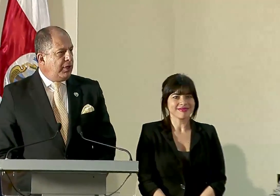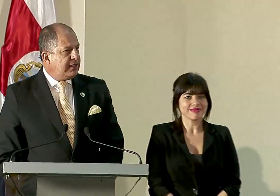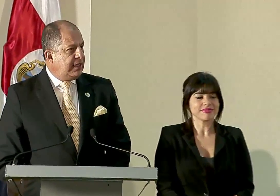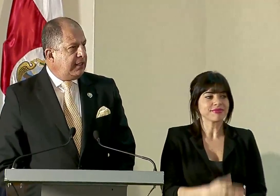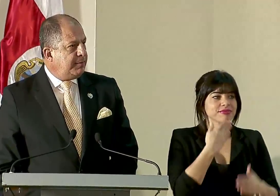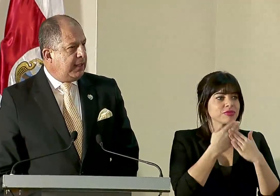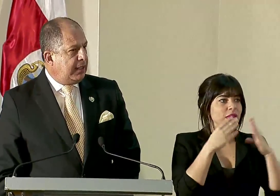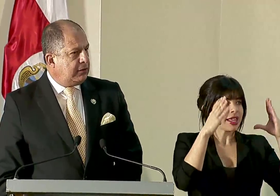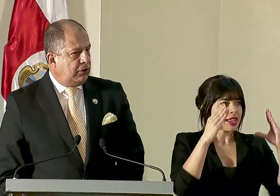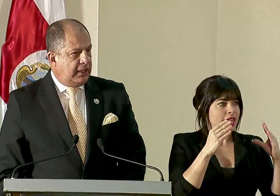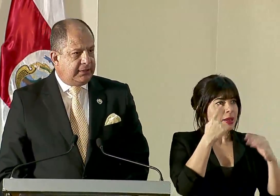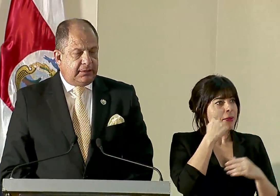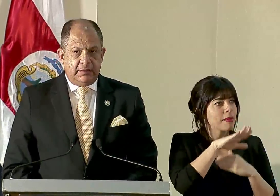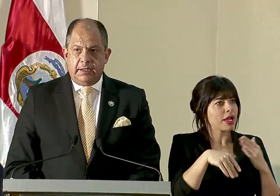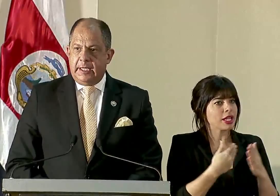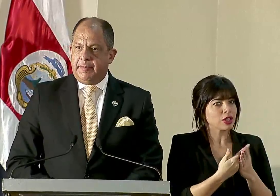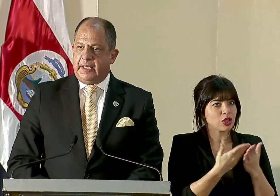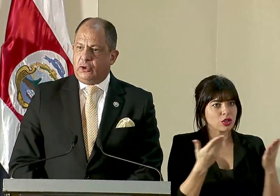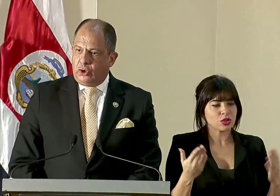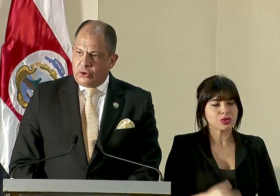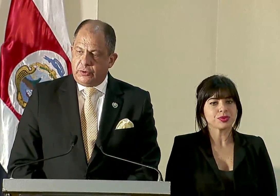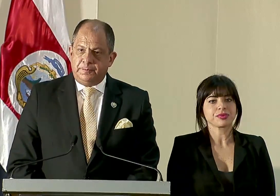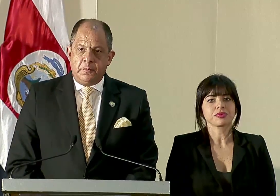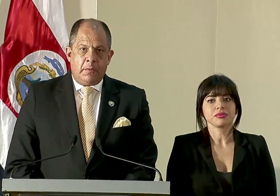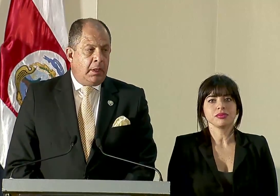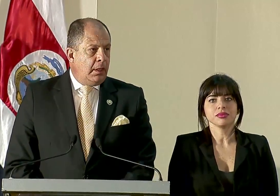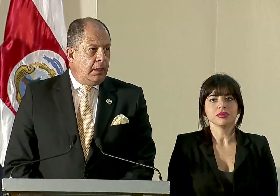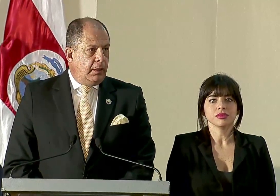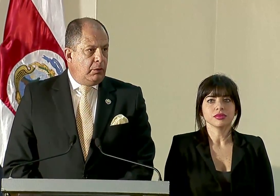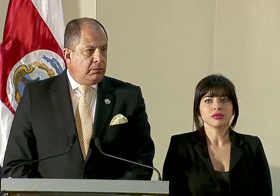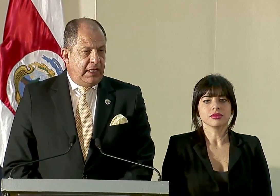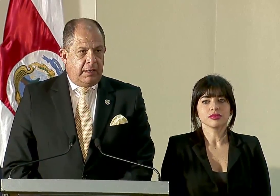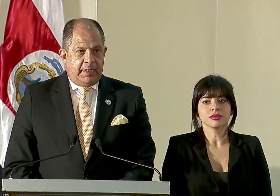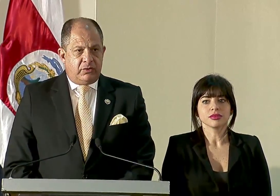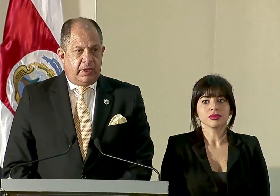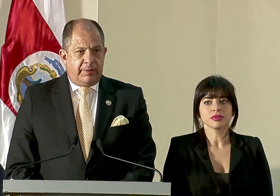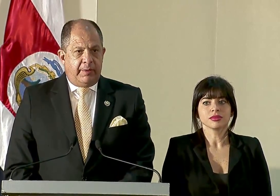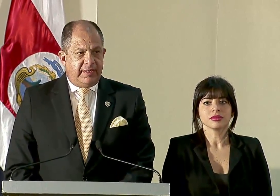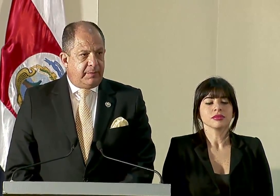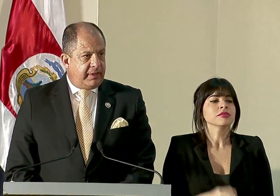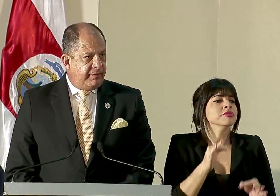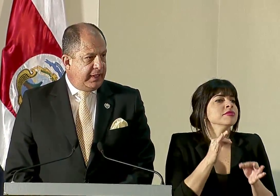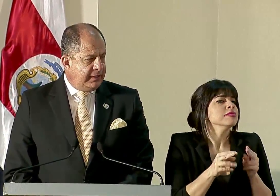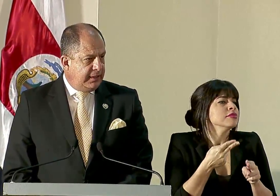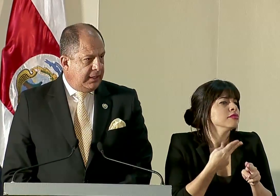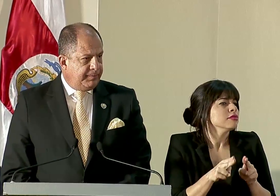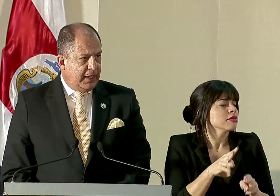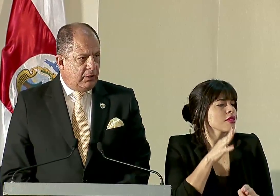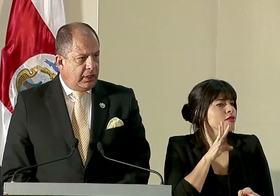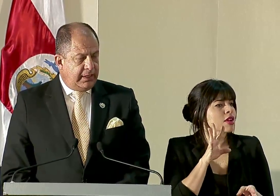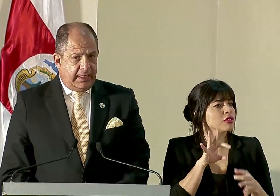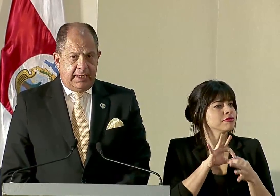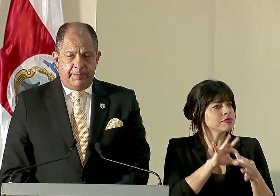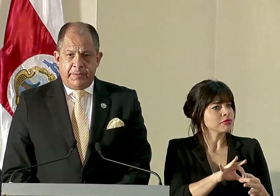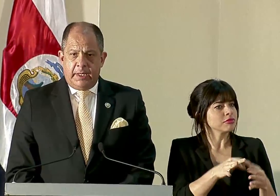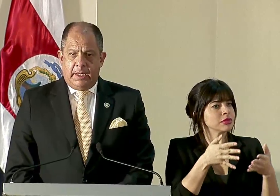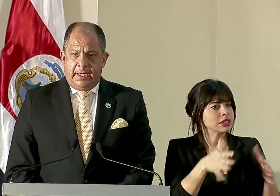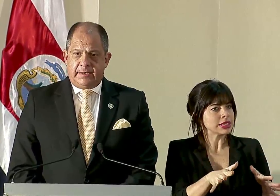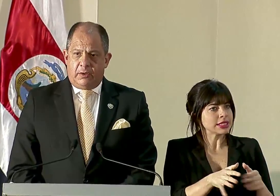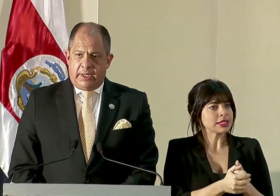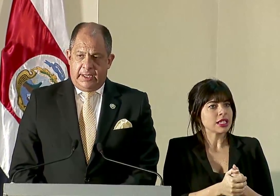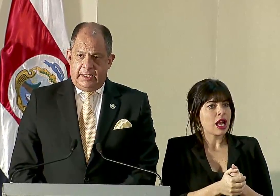Muy buenas tardes para todas y para todos. Nada más una brevísima referencia a lo que ya